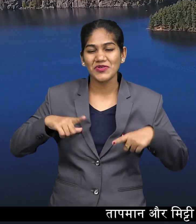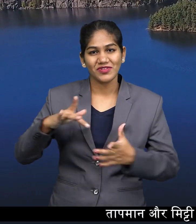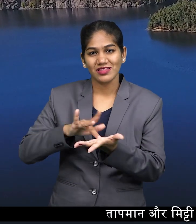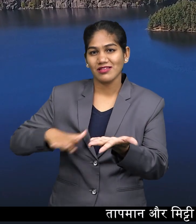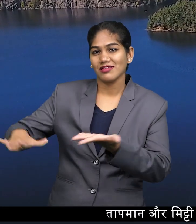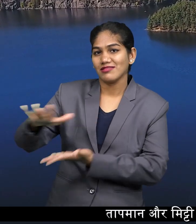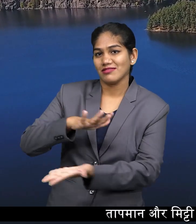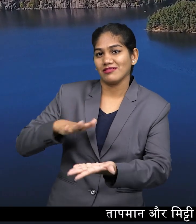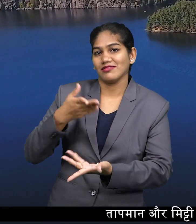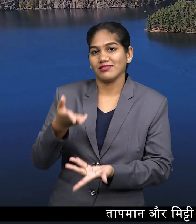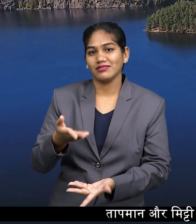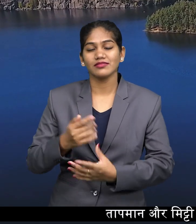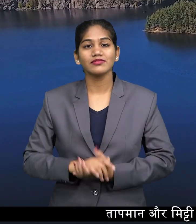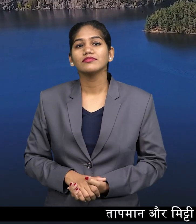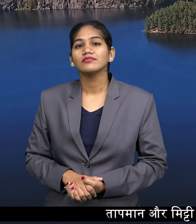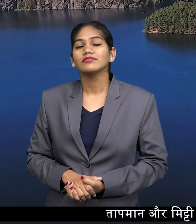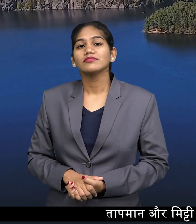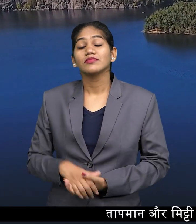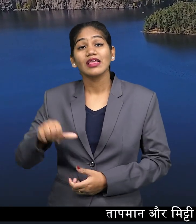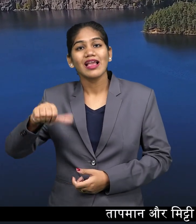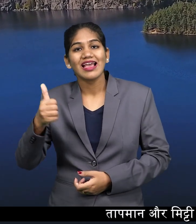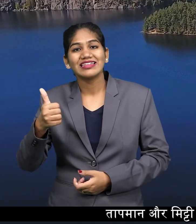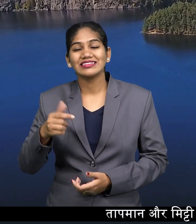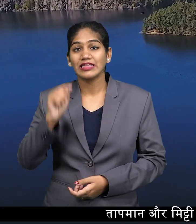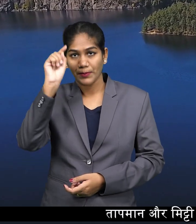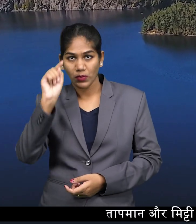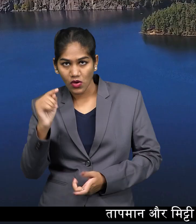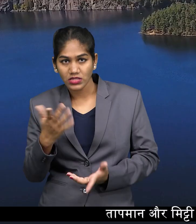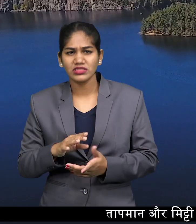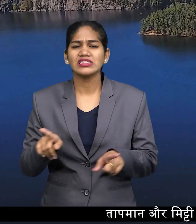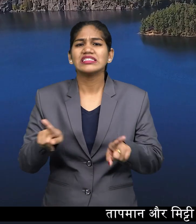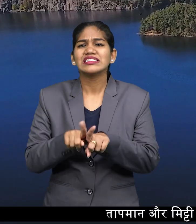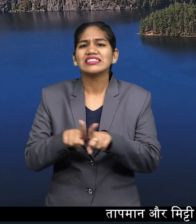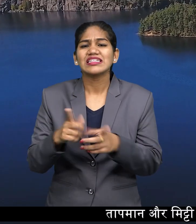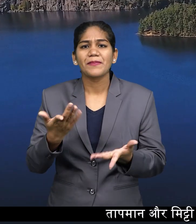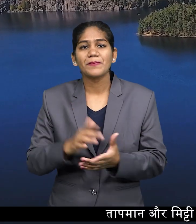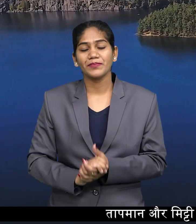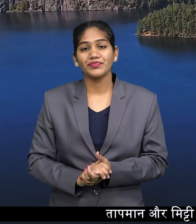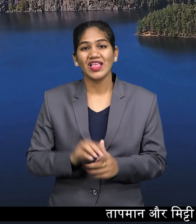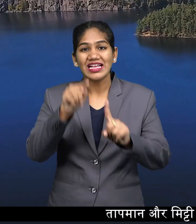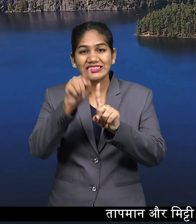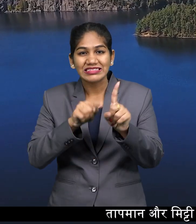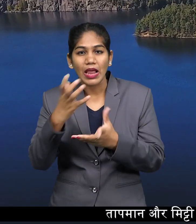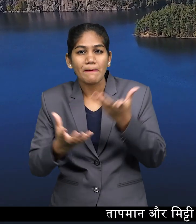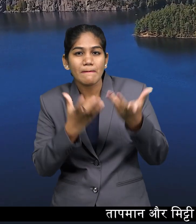तापमान और मिट्टी की प्रकृति जैसे अन्य कारक भी मायने रखते हैं,